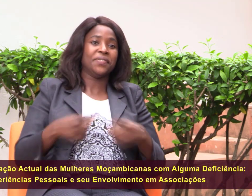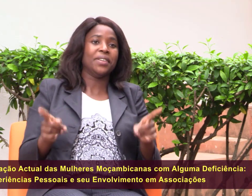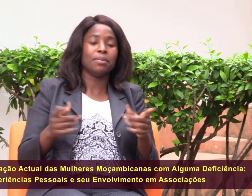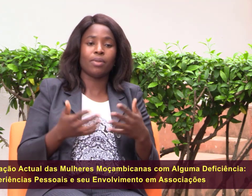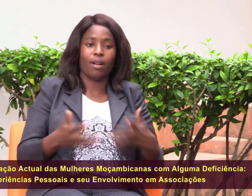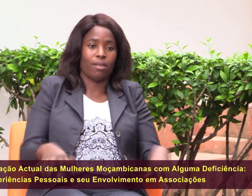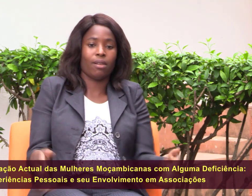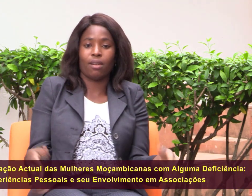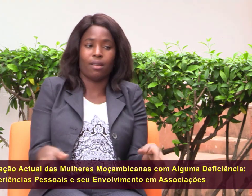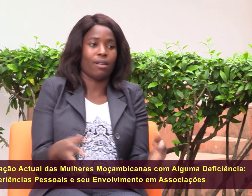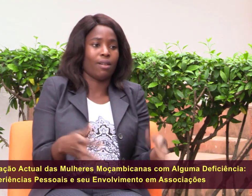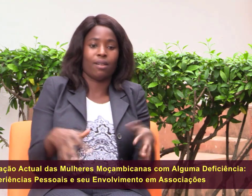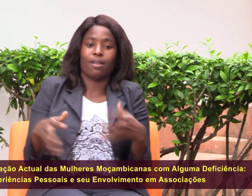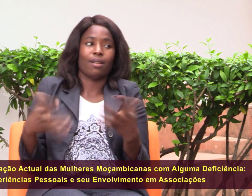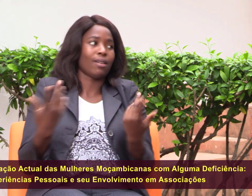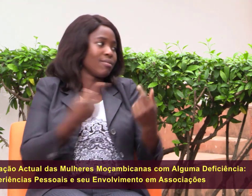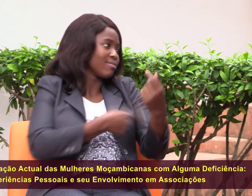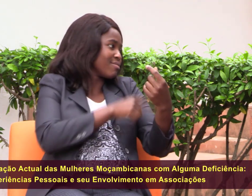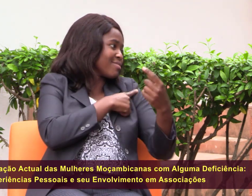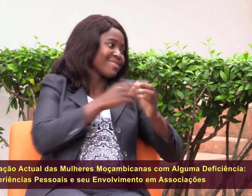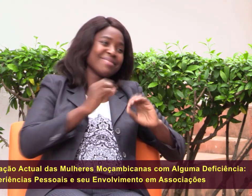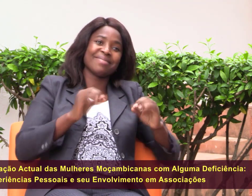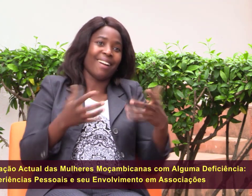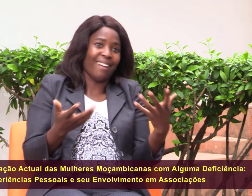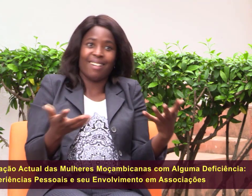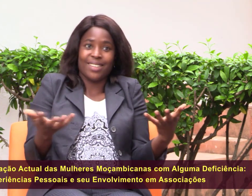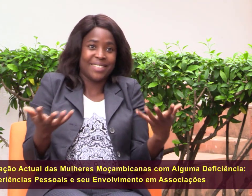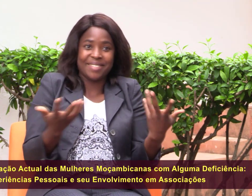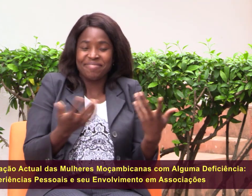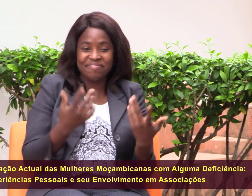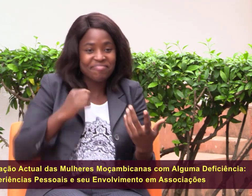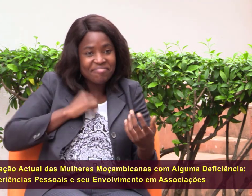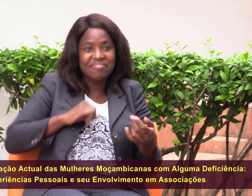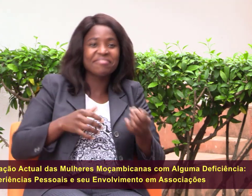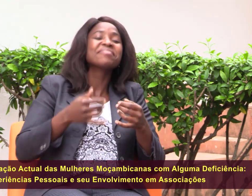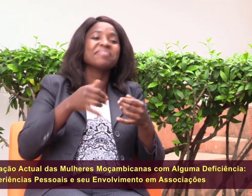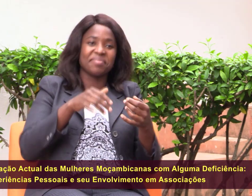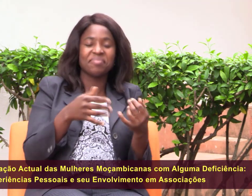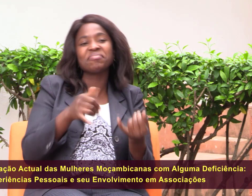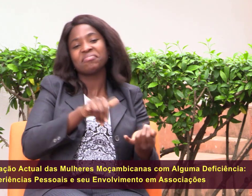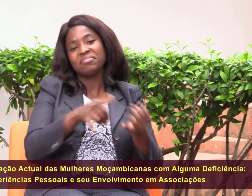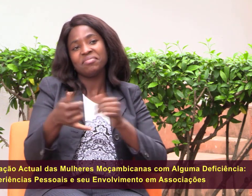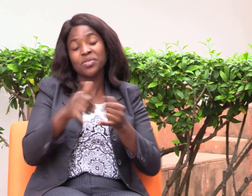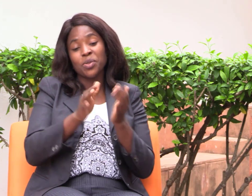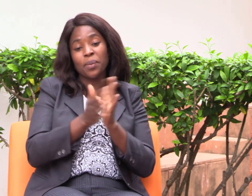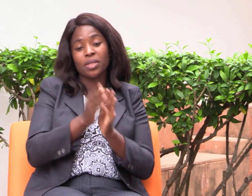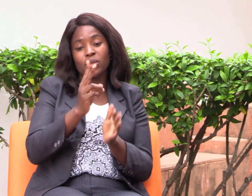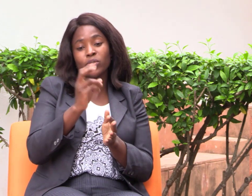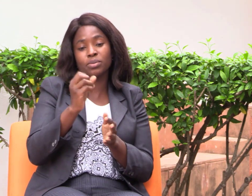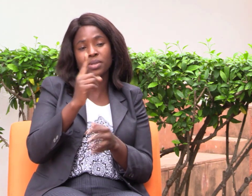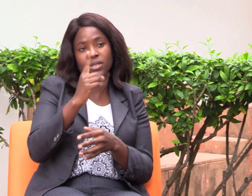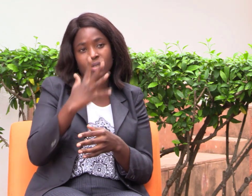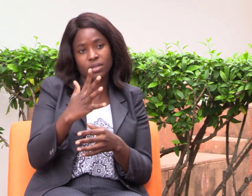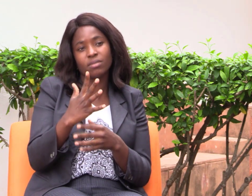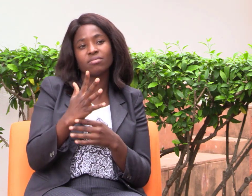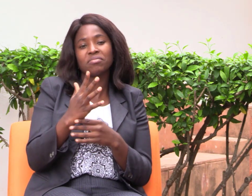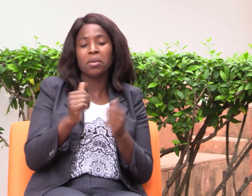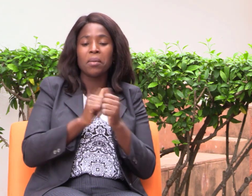lá, foi algo muito diferente. Cheguei lá, não tinha nenhuma força, perdi as minhas forças todas porque senti-me a